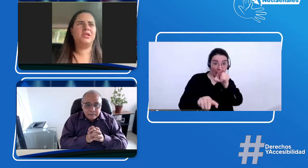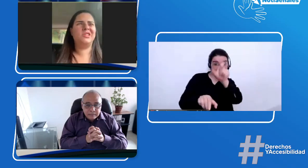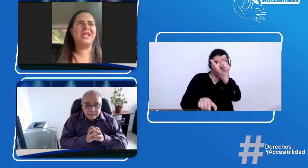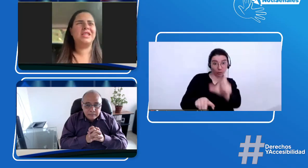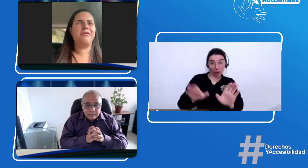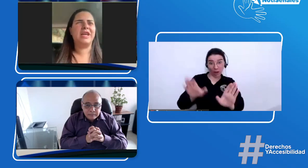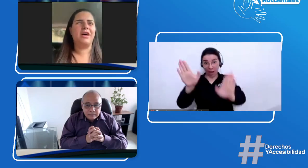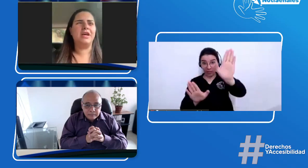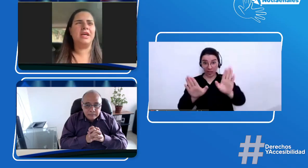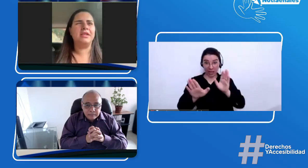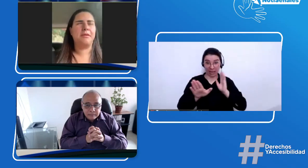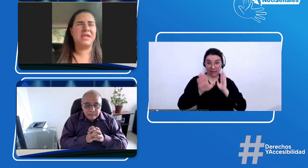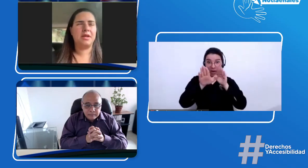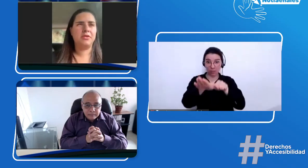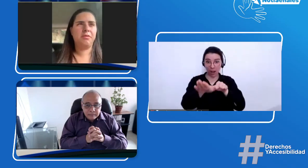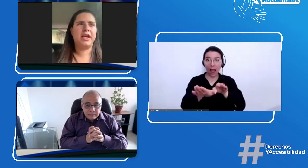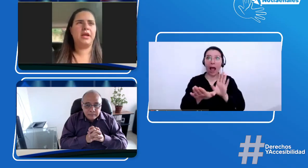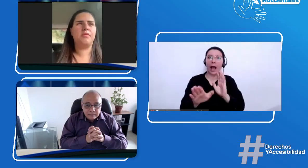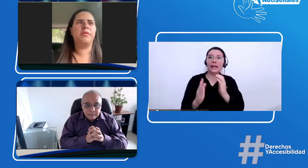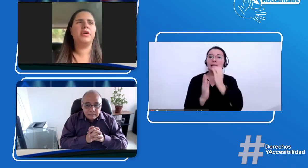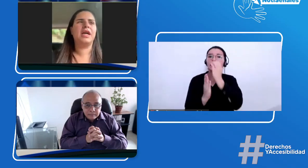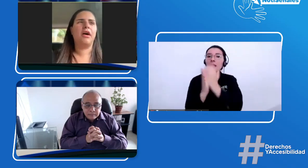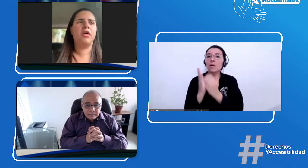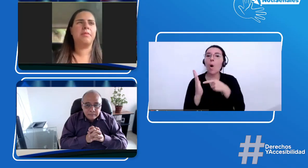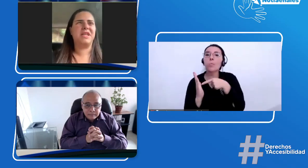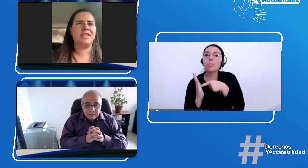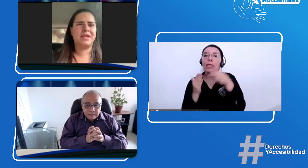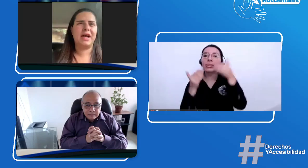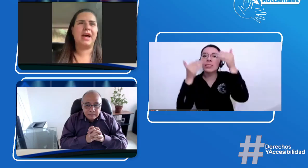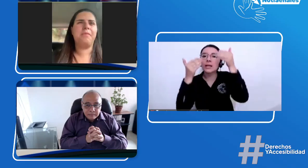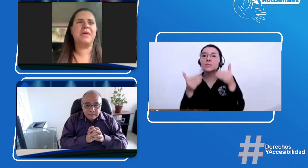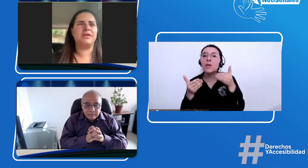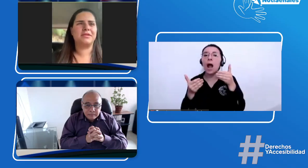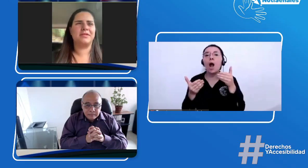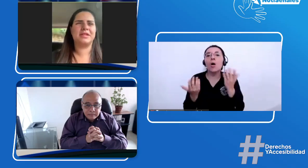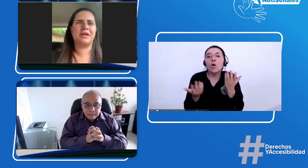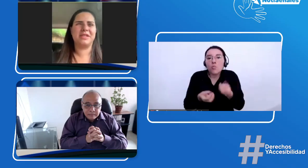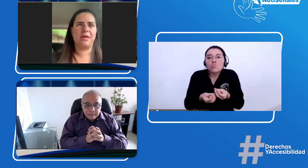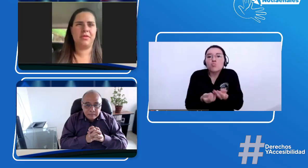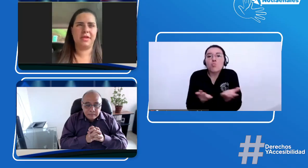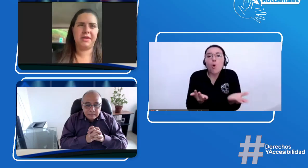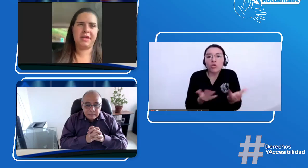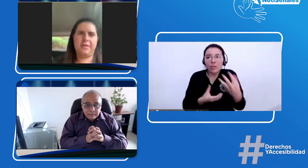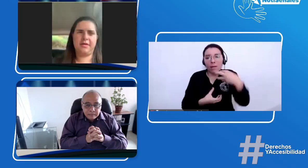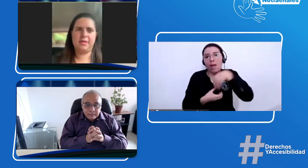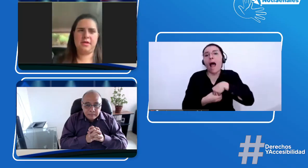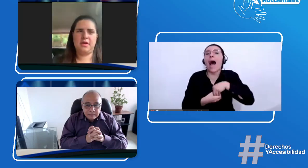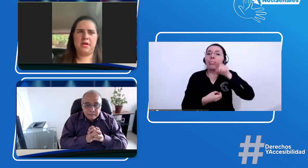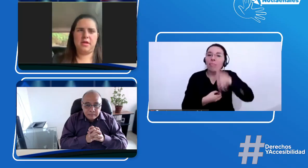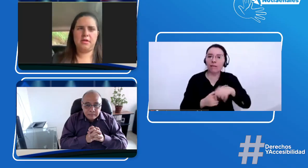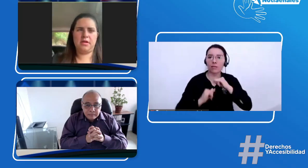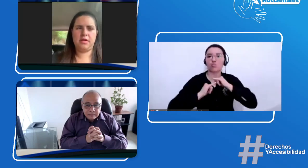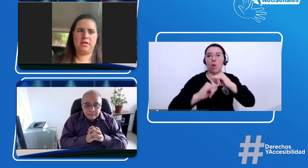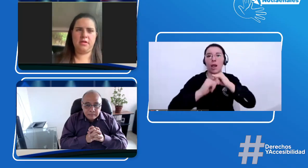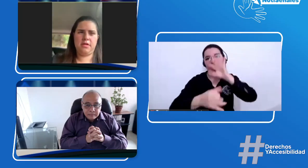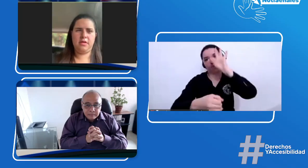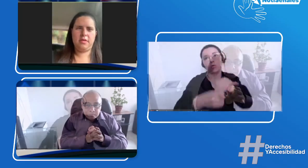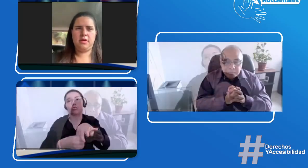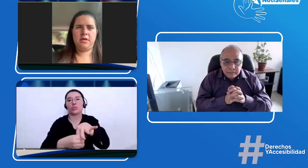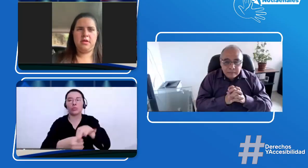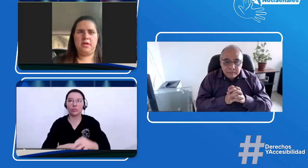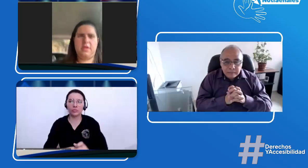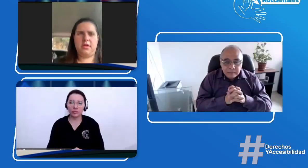si el certificado dice discapacidad múltiple, vota o representa a personas con discapacidad múltiple.